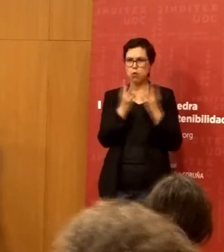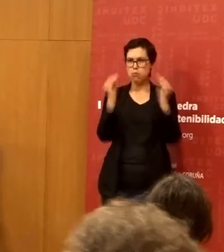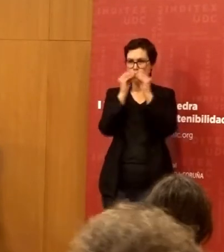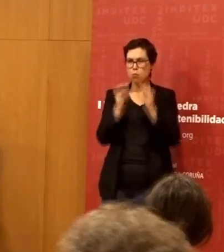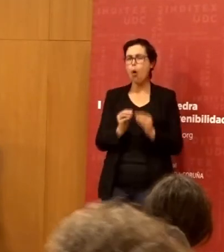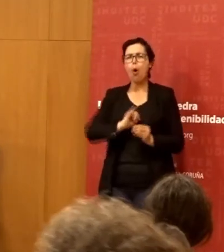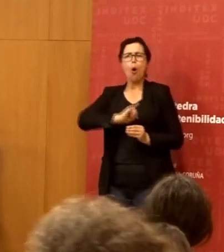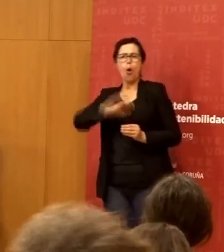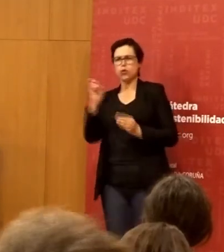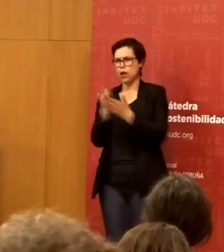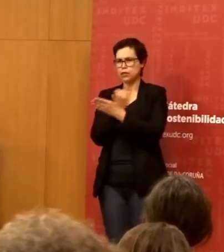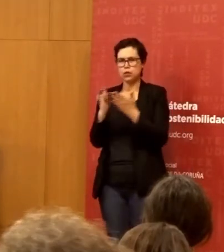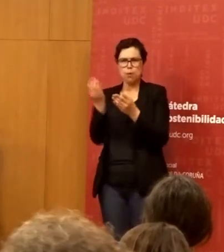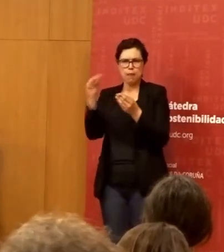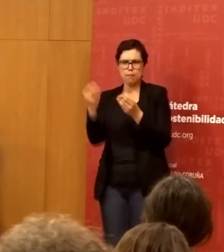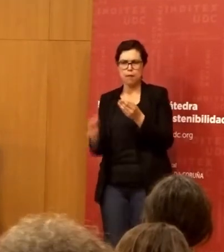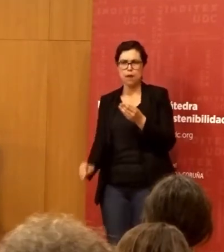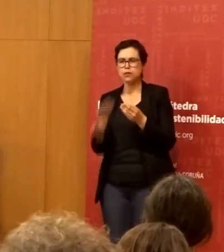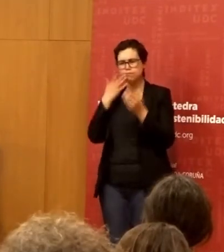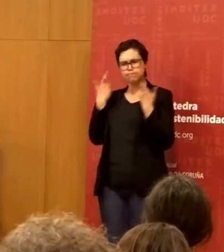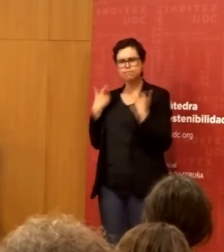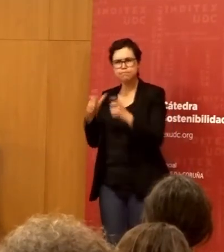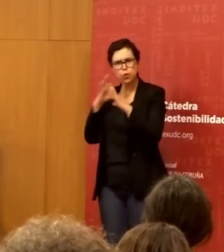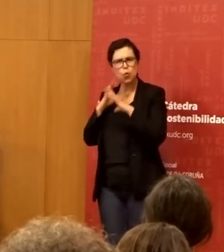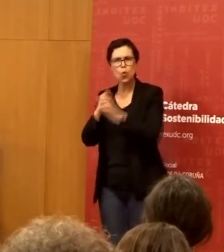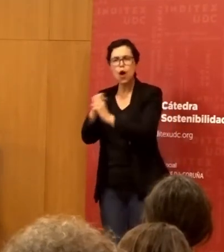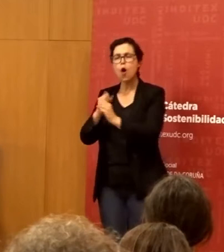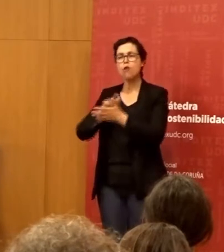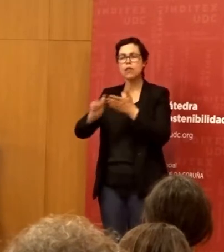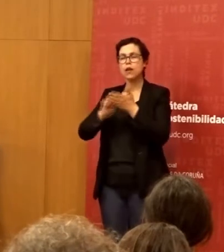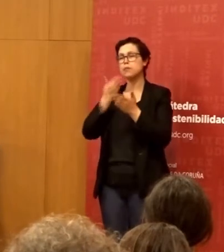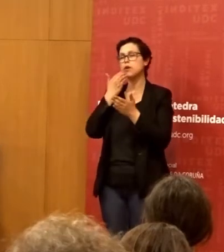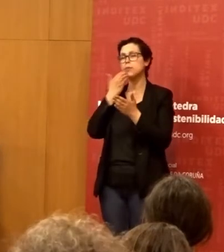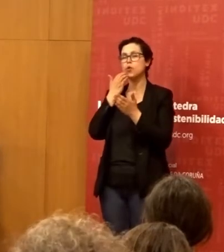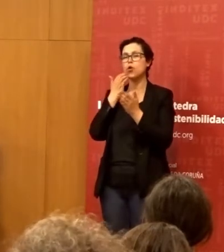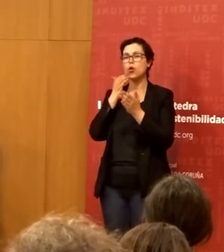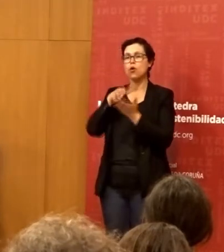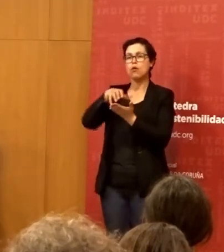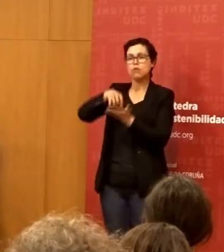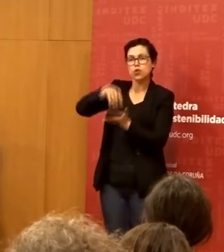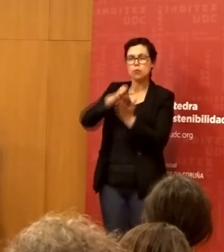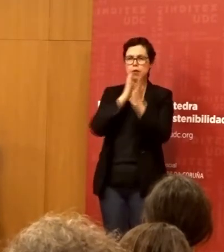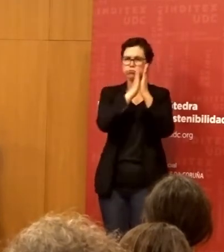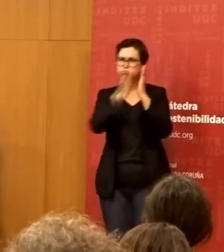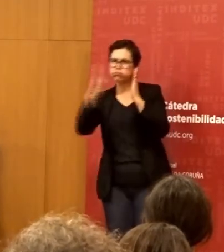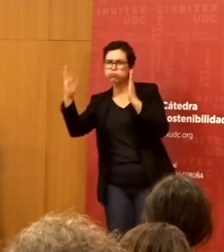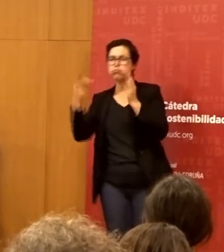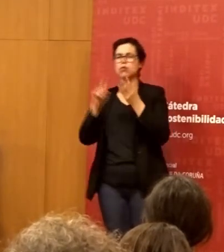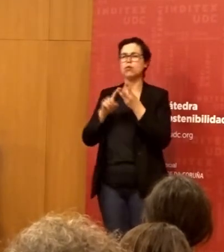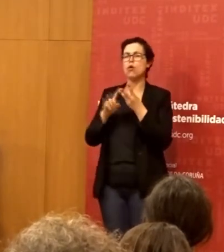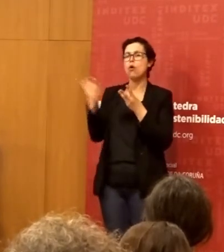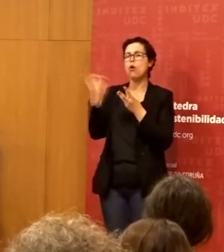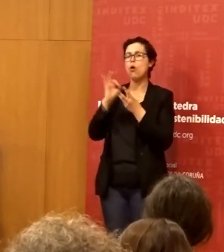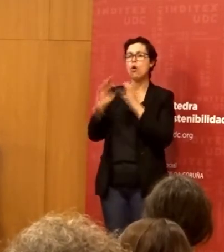cambian, ¿eh? Otras asignaturas van orientadas al área de oficina, como por ejemplo reproducción y archivo, operaciones básicas